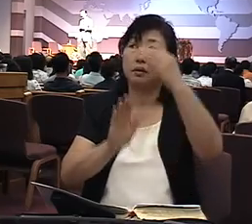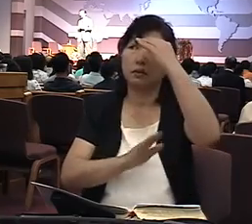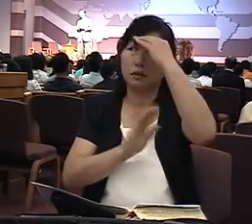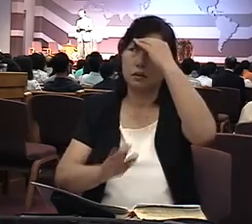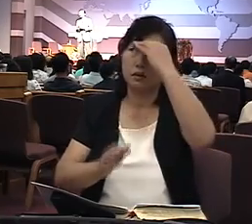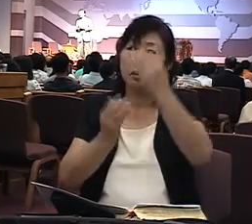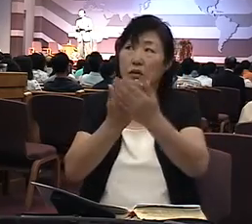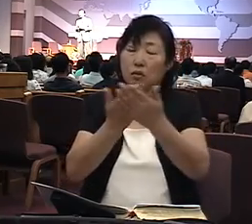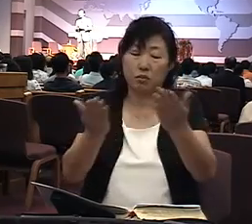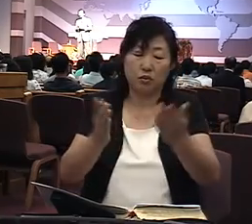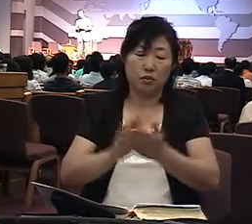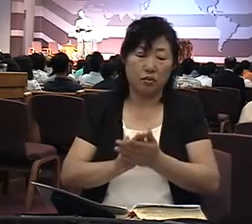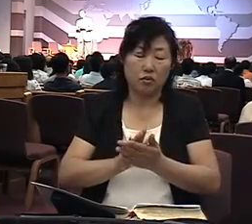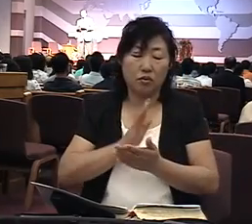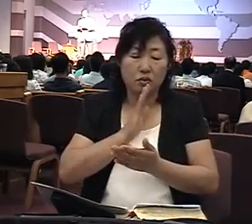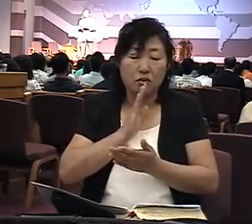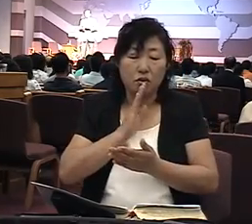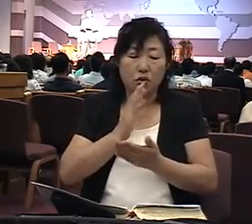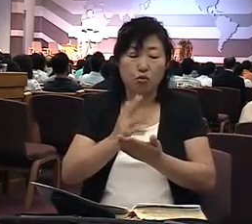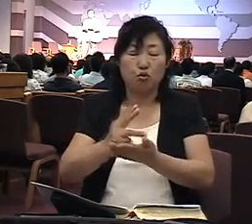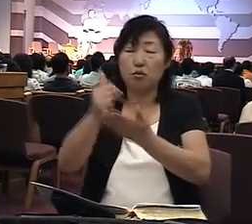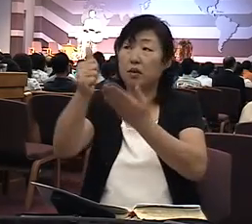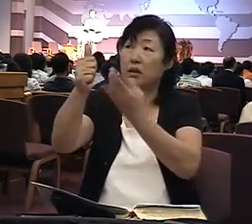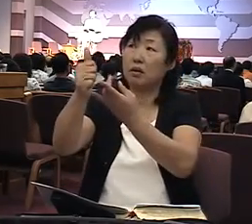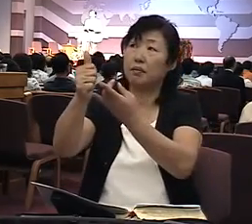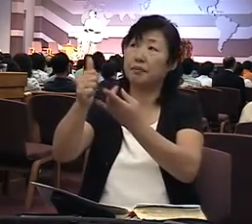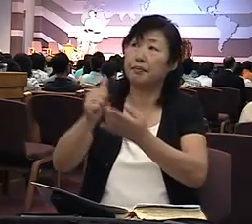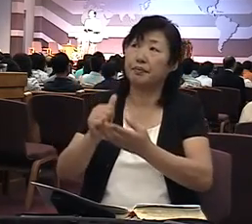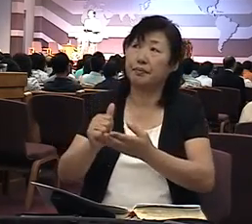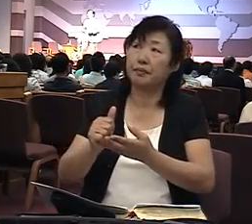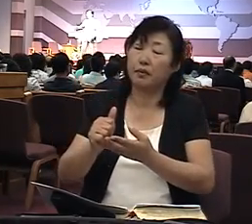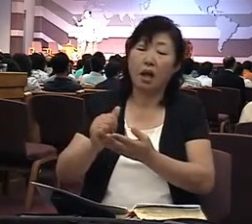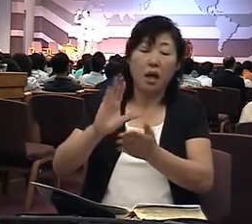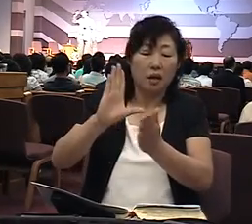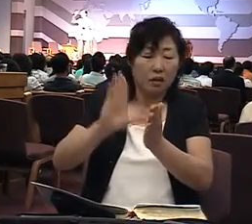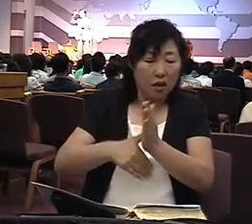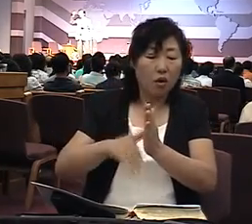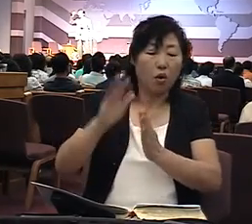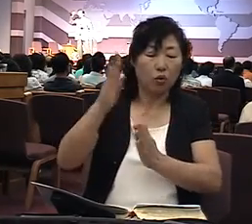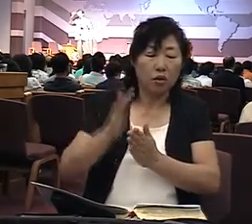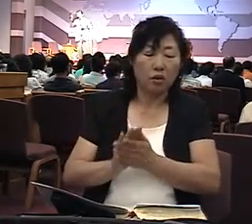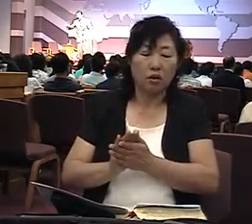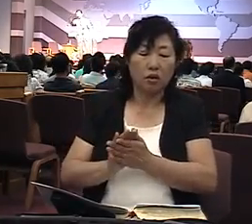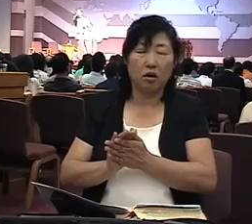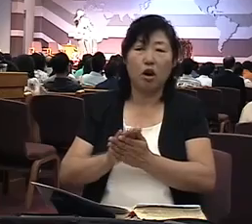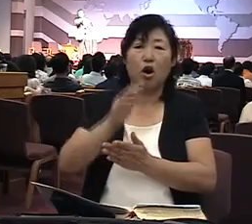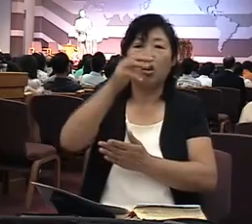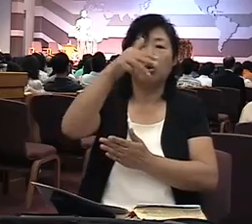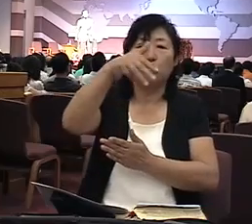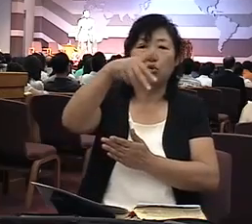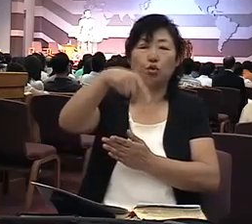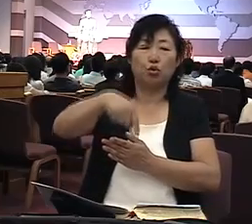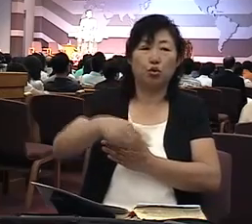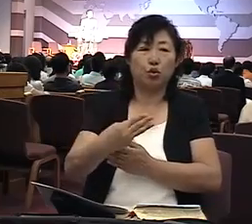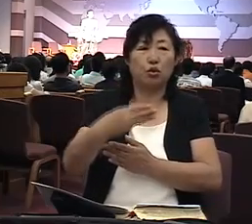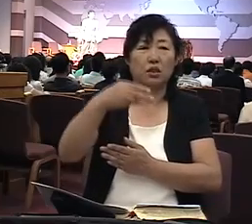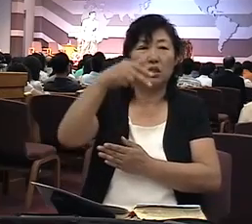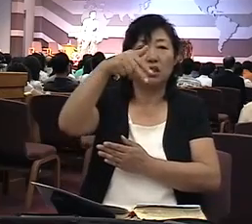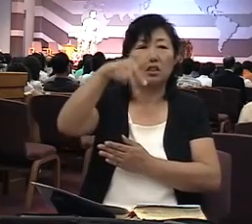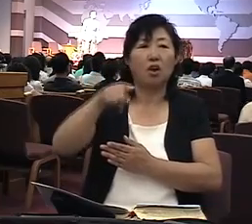그래요. 우리 주님께서 때가 되었다 하고 출정 명령을 내리실 때 내가 여기 있습니다.